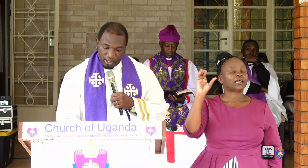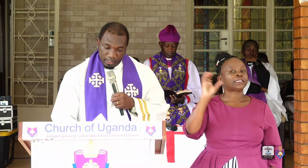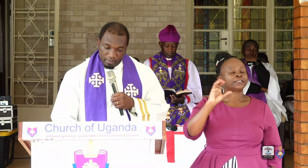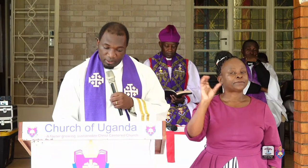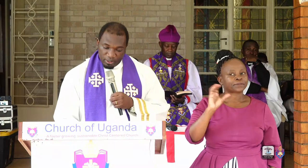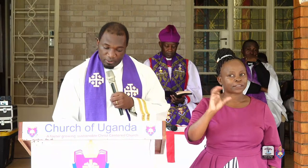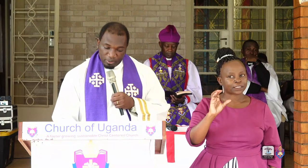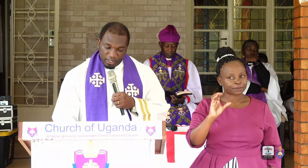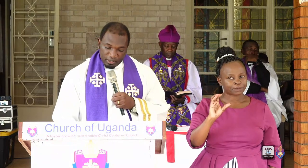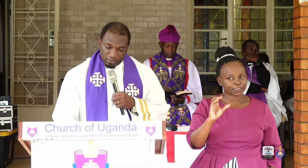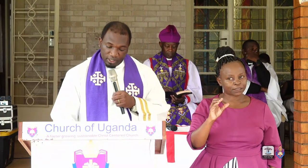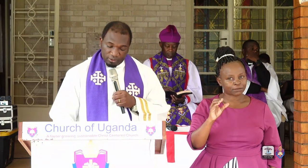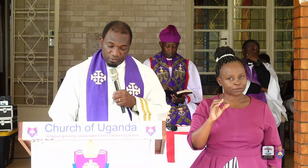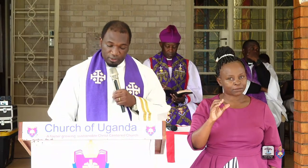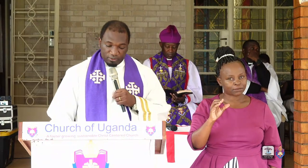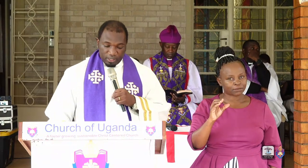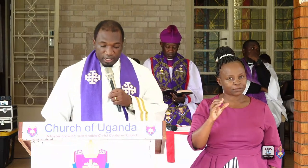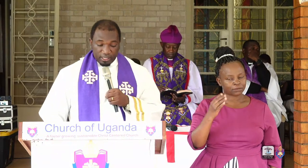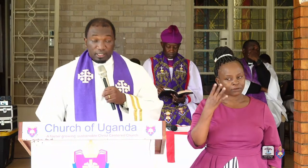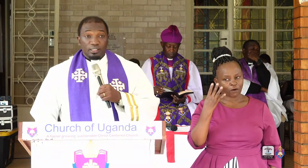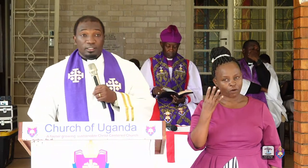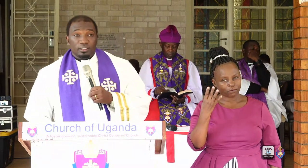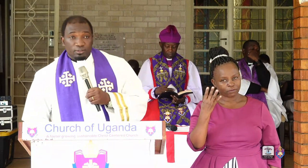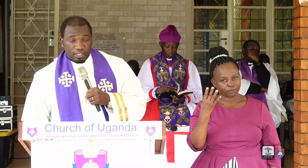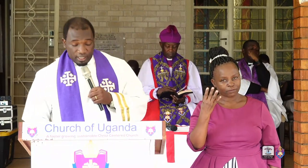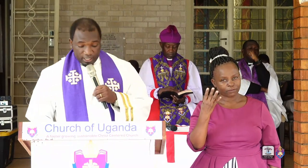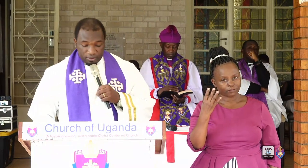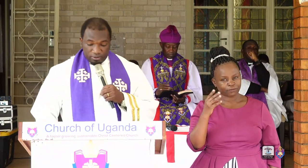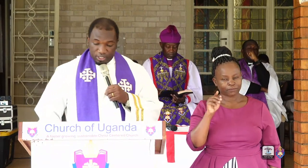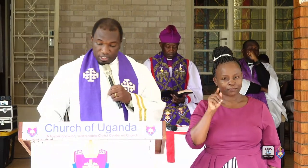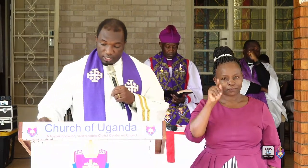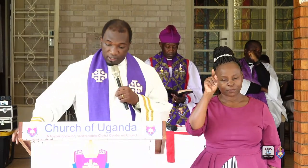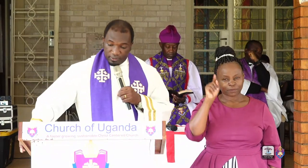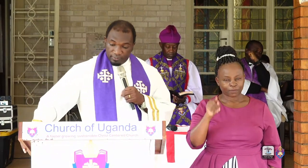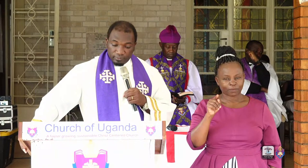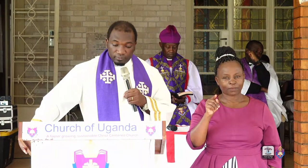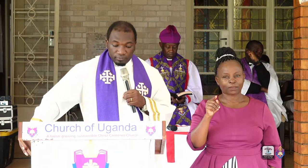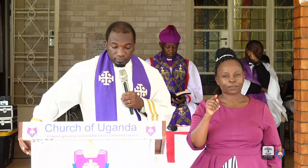ey'okubiri, ebbaluwa ey'okubiri essuula ey'okuna okutandika n'olunyiriri